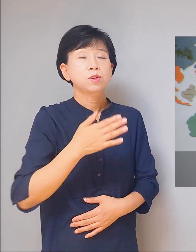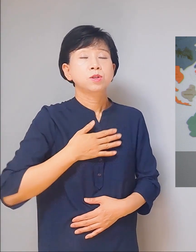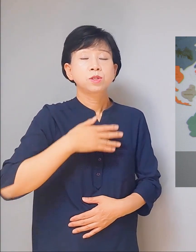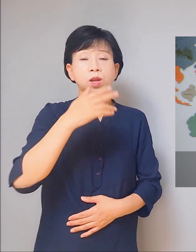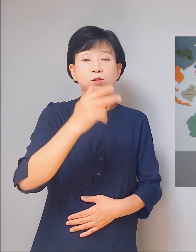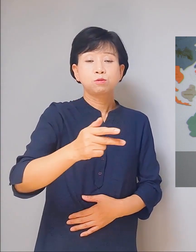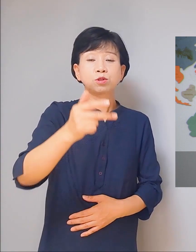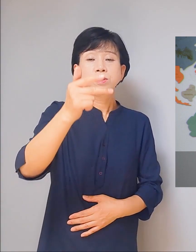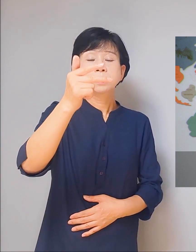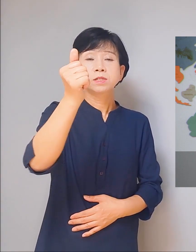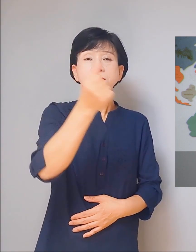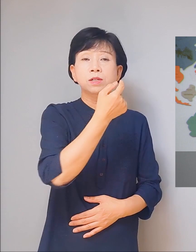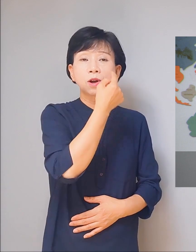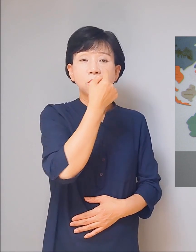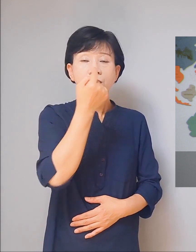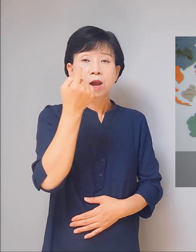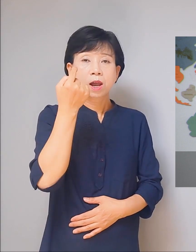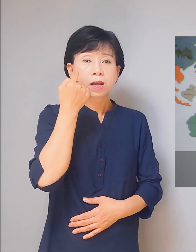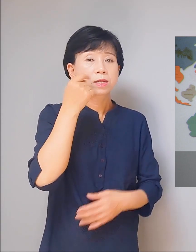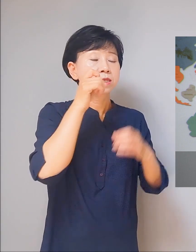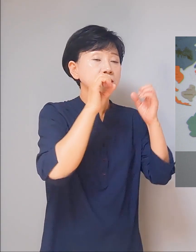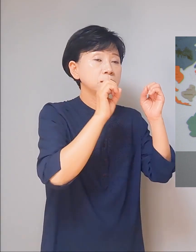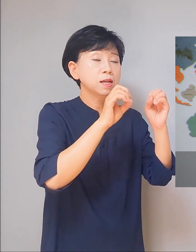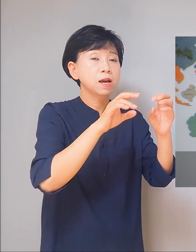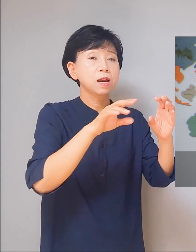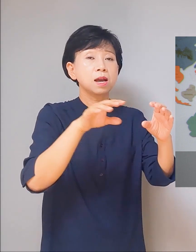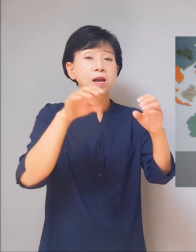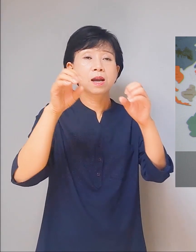그곳에서 나 주를